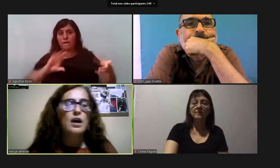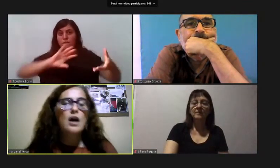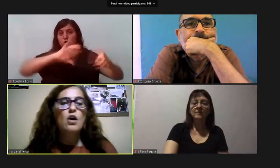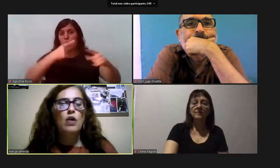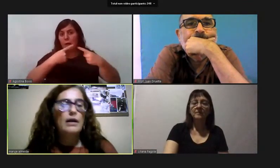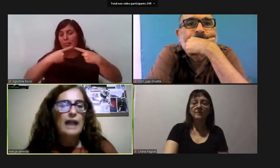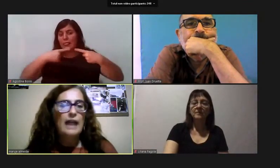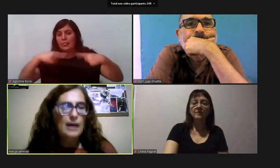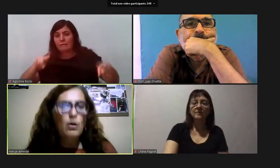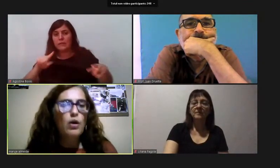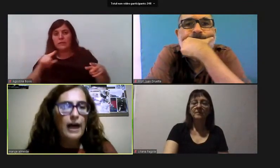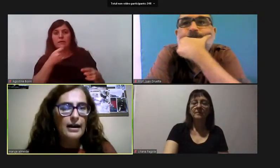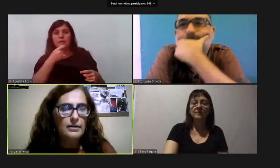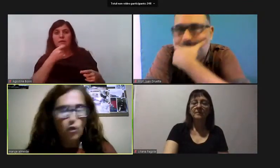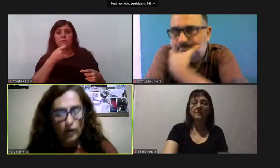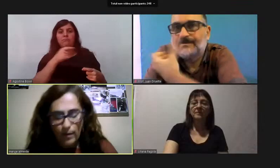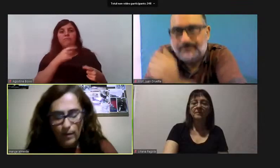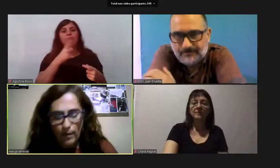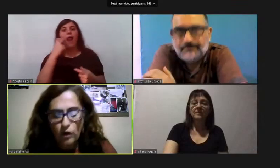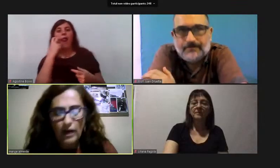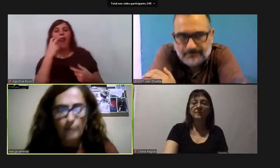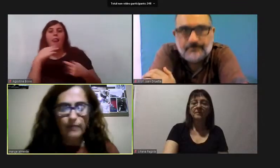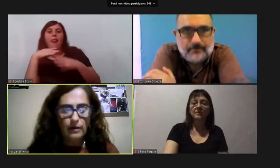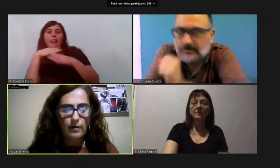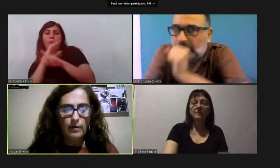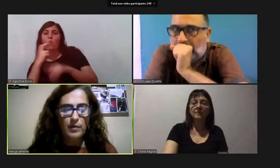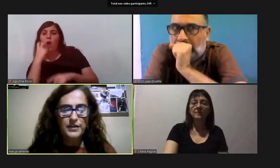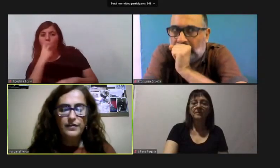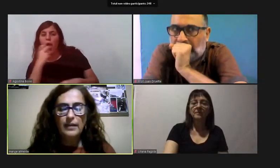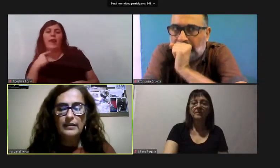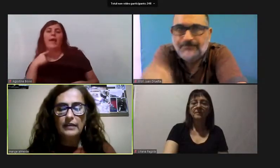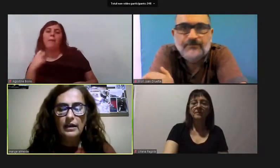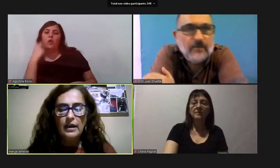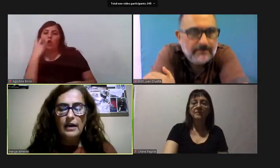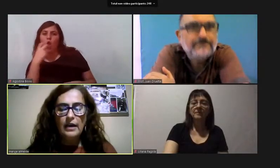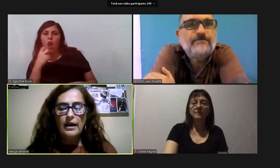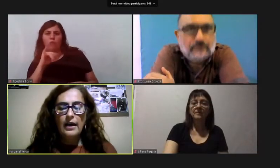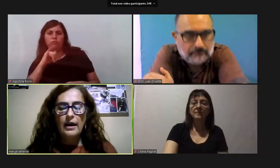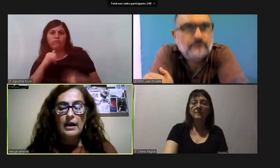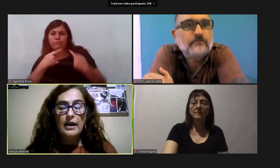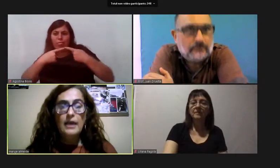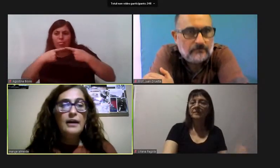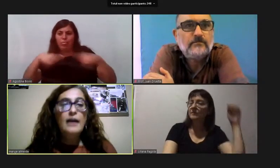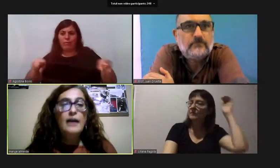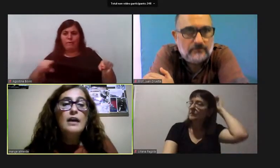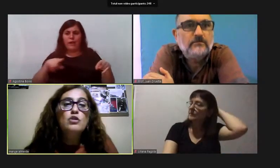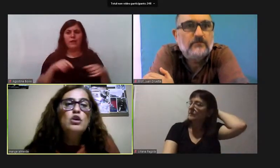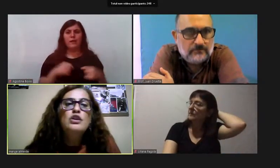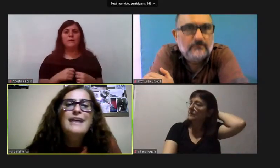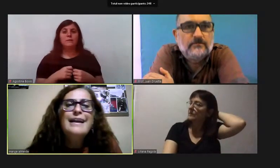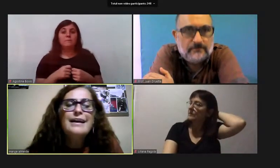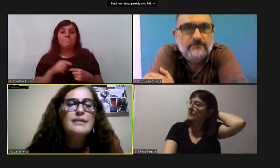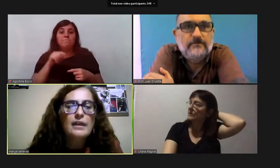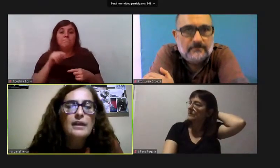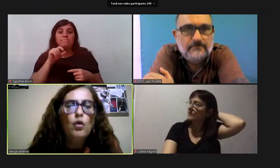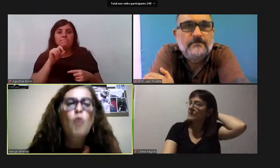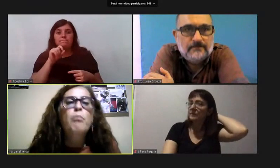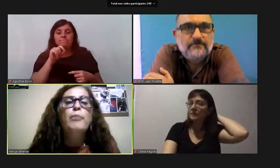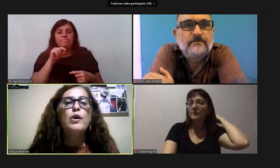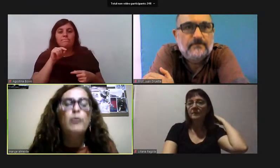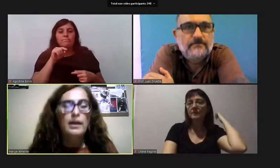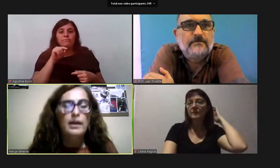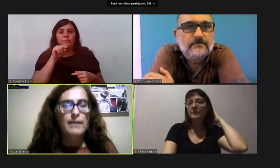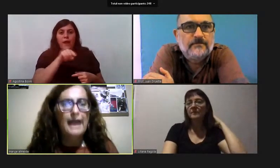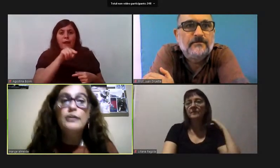con las lenguas orales, o con el español oral específicamente, y que eso no tiene que ser